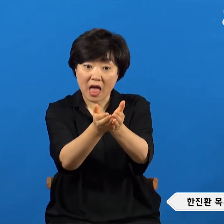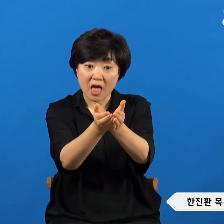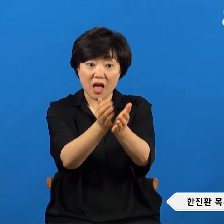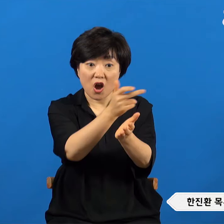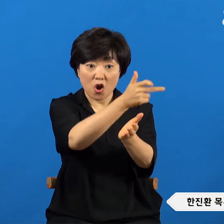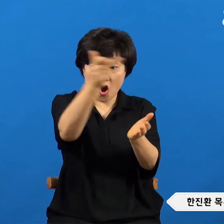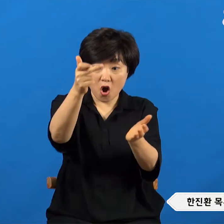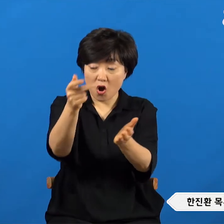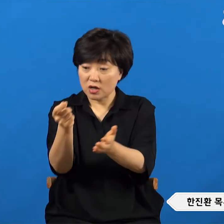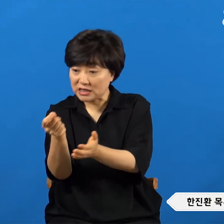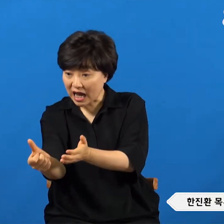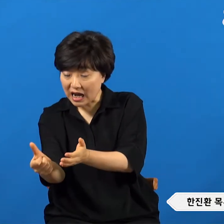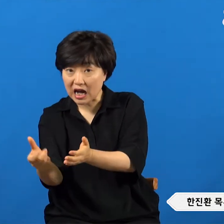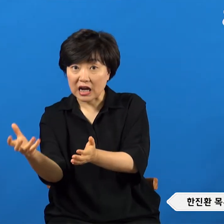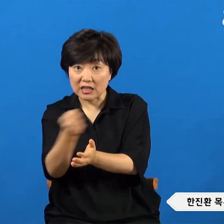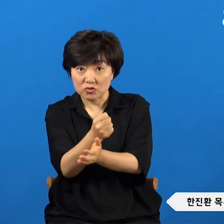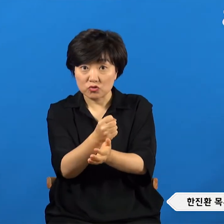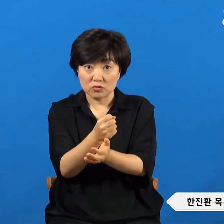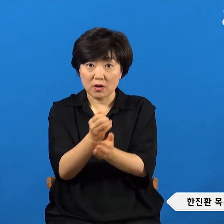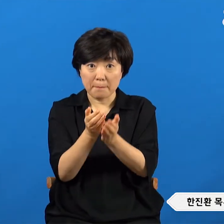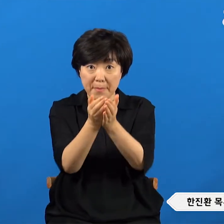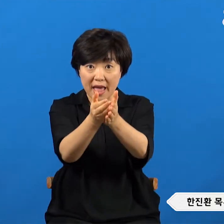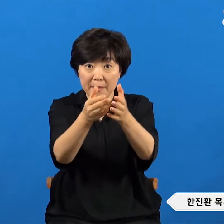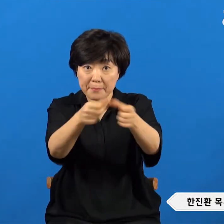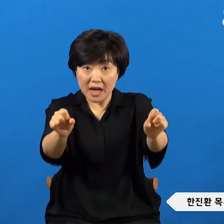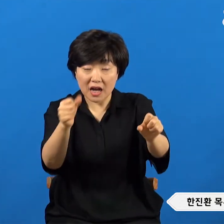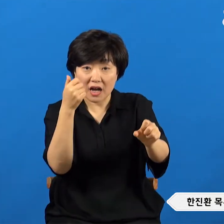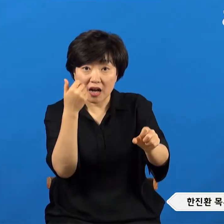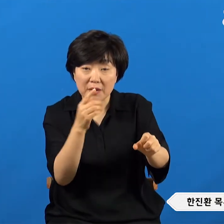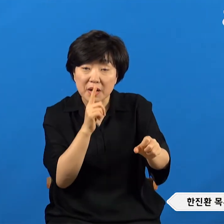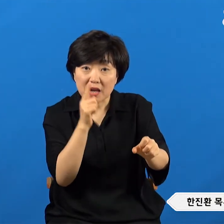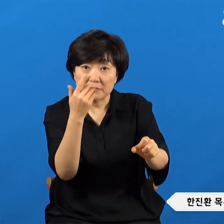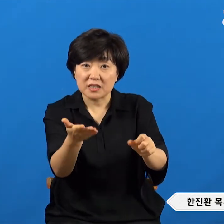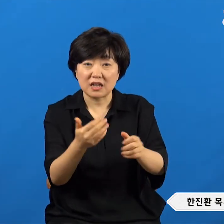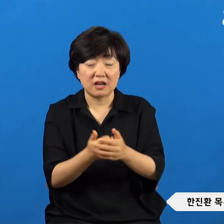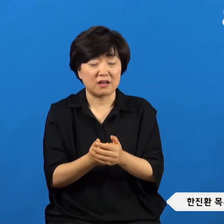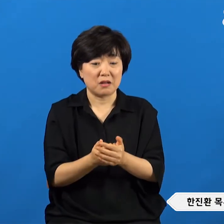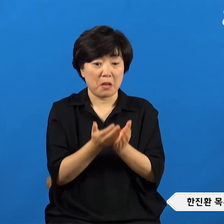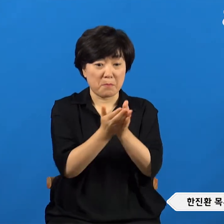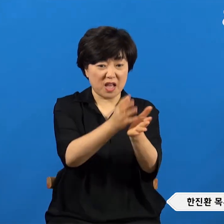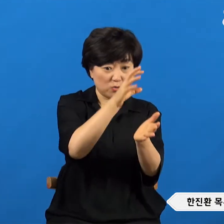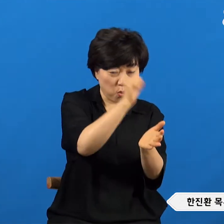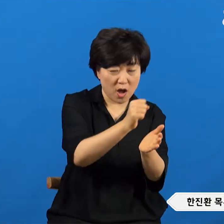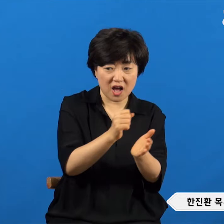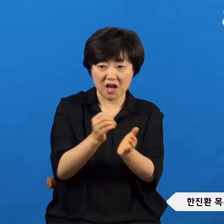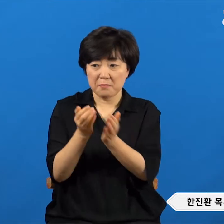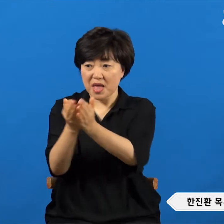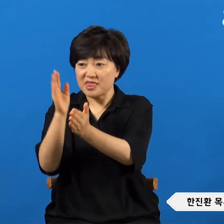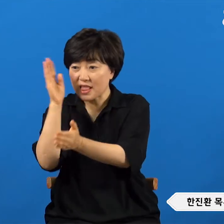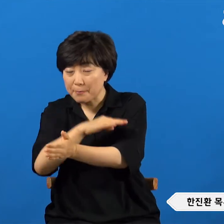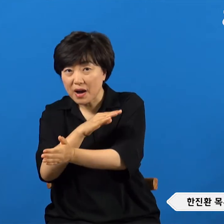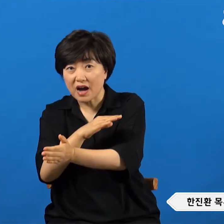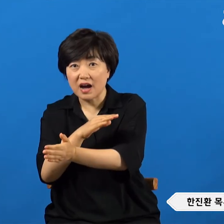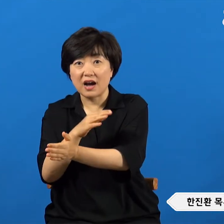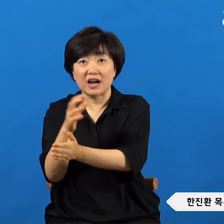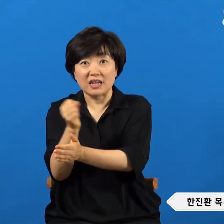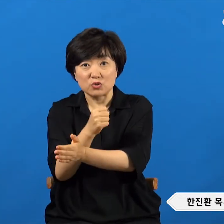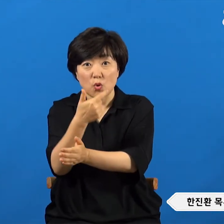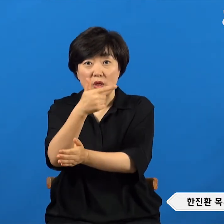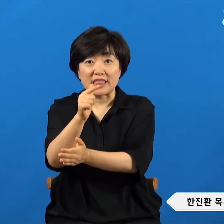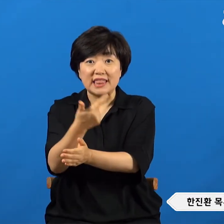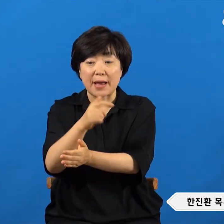작으냐 그것을 가지고 규정합니까? 배가 얼마나 좋으냐 나쁘냐 그걸 가지고 난파선이다